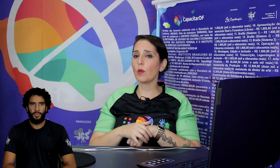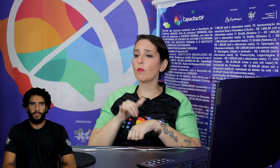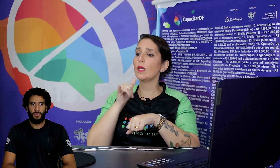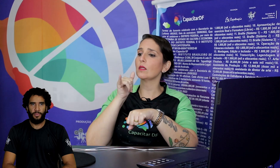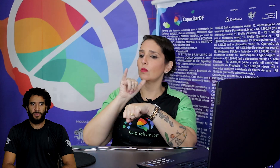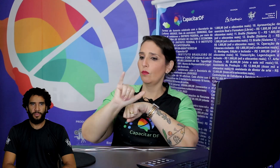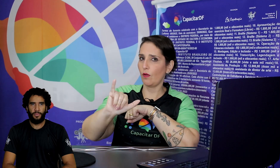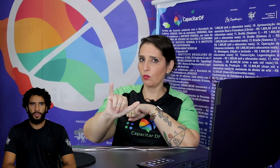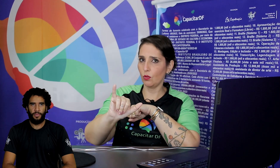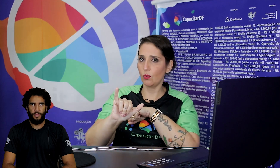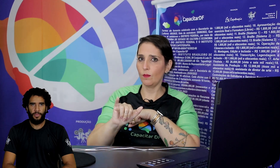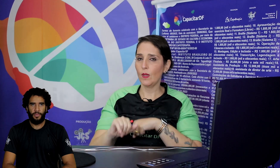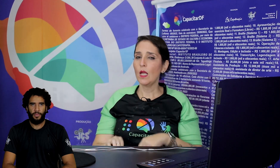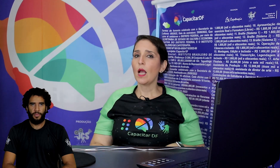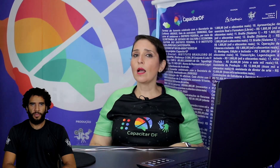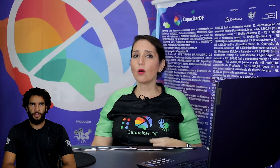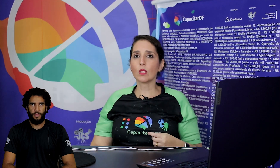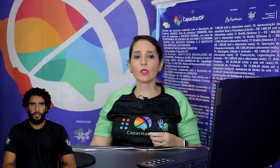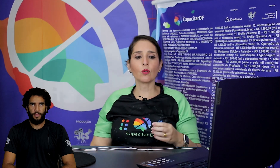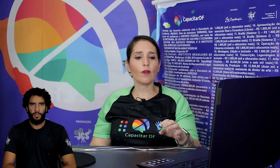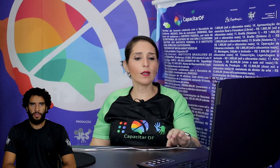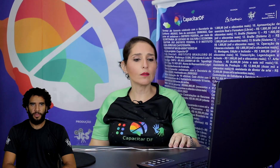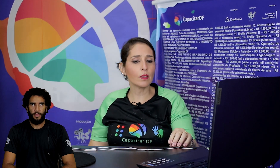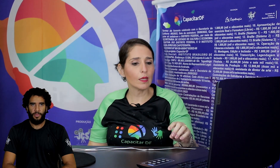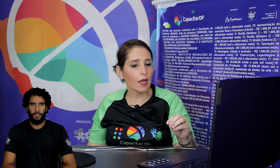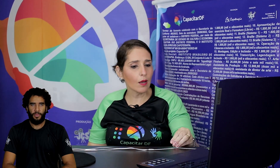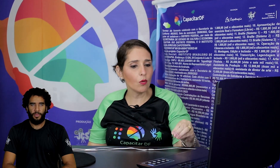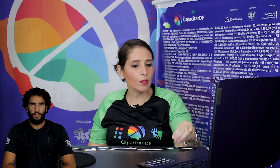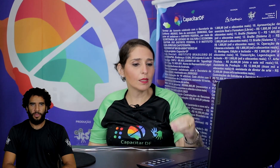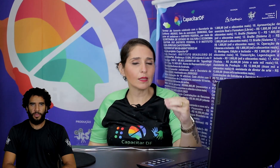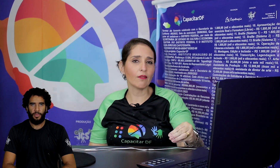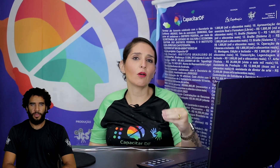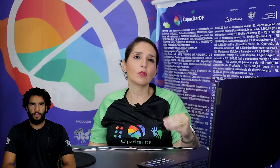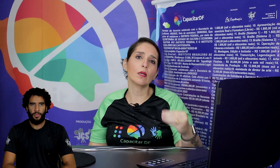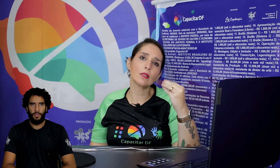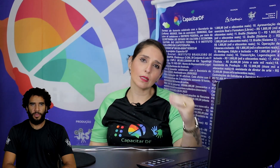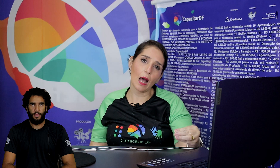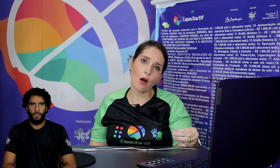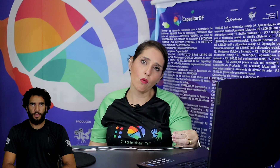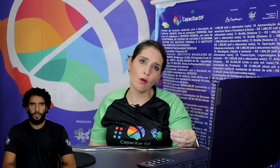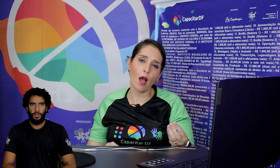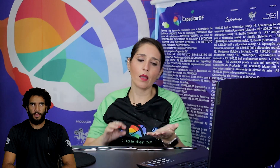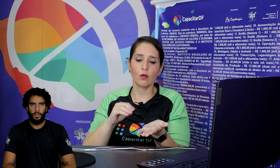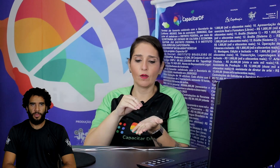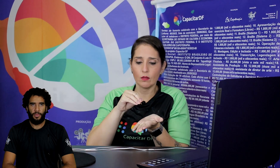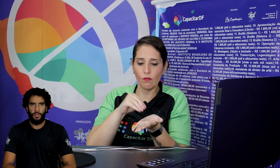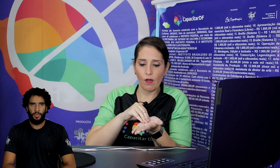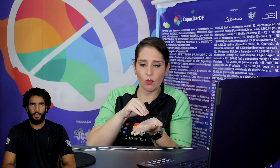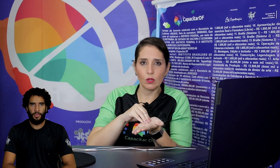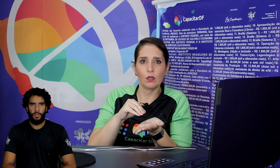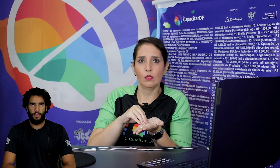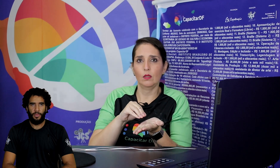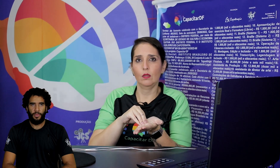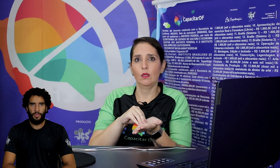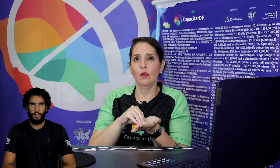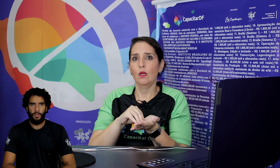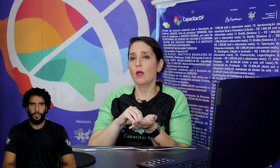ao compromisso, faltou. Agora, se estou falando que na comida está faltando sal, aí eu faço,